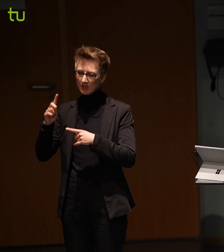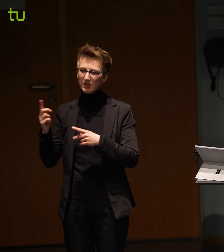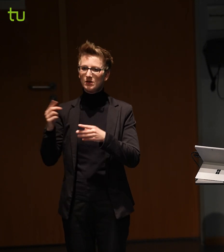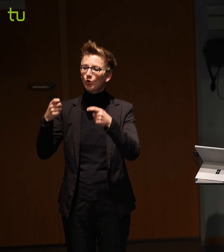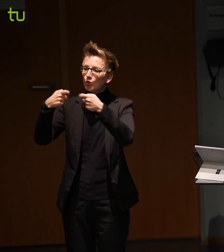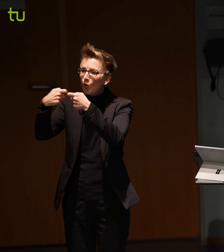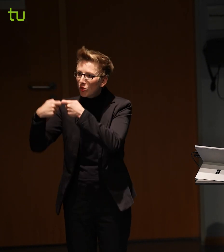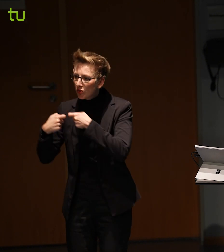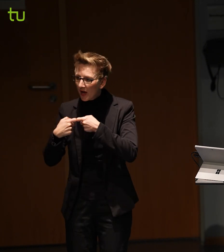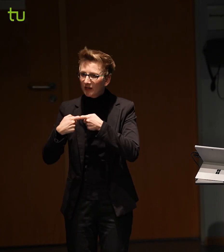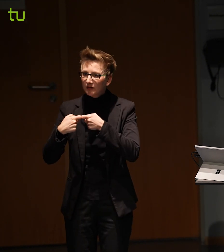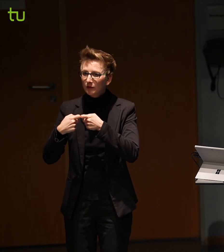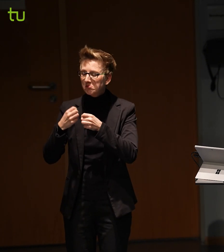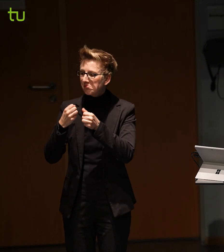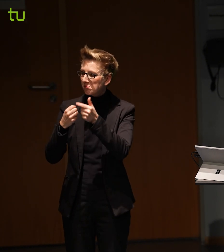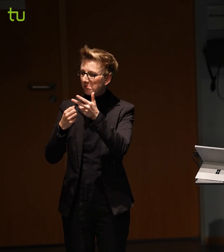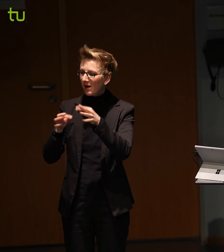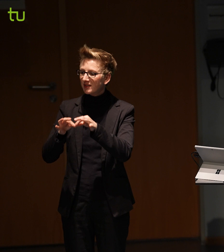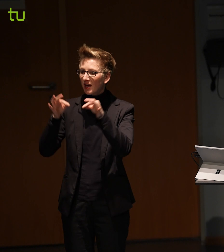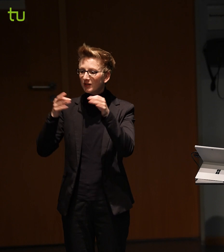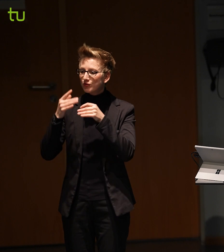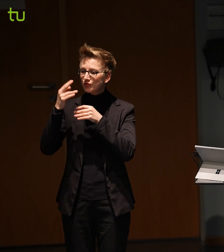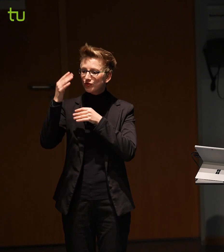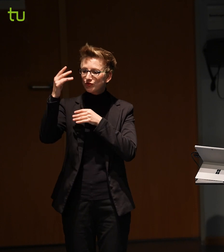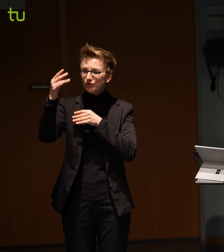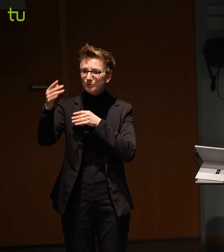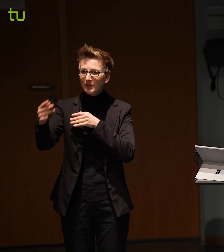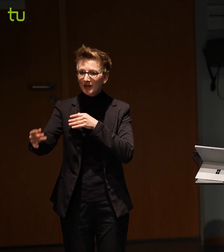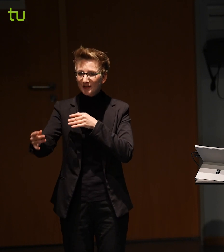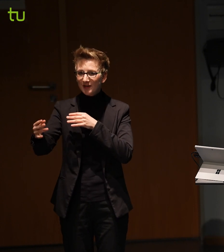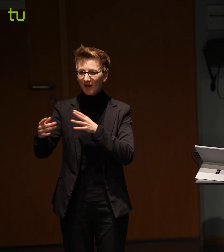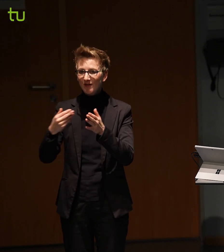wenige Tage später hörte ich von Frau Gabriele Müller-Stahl, dass ihr Mann